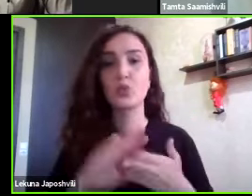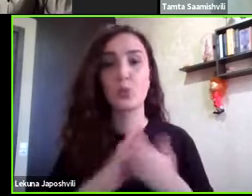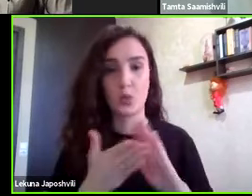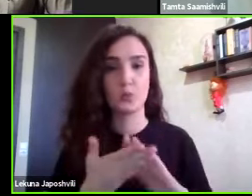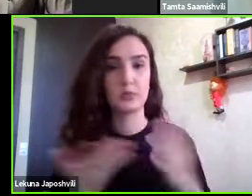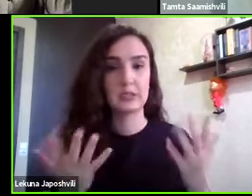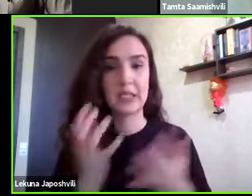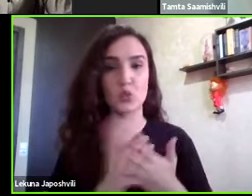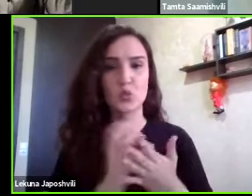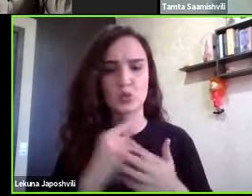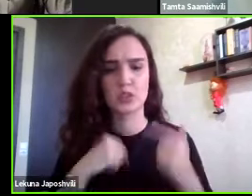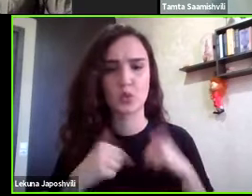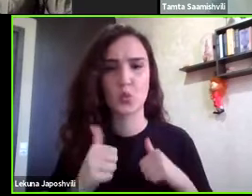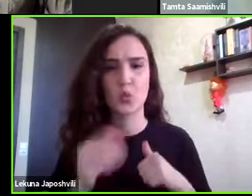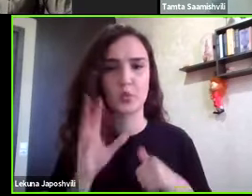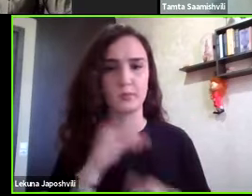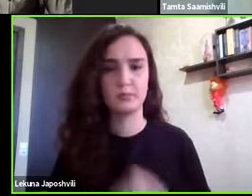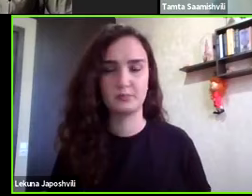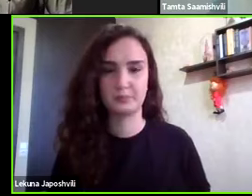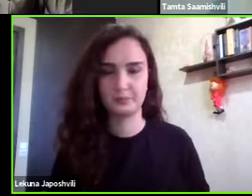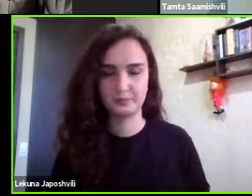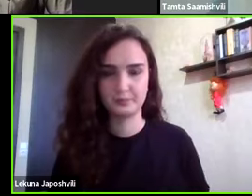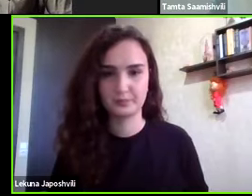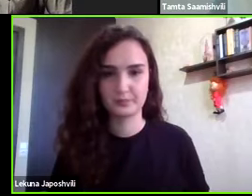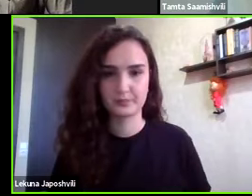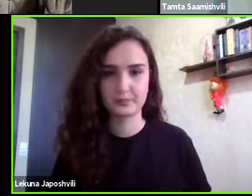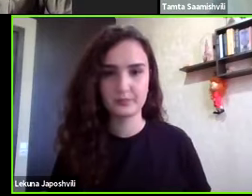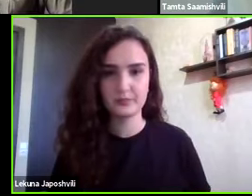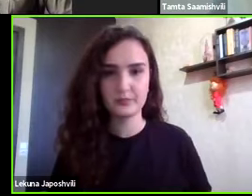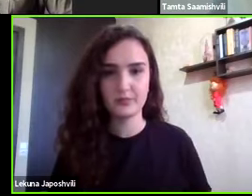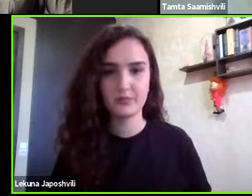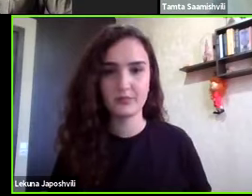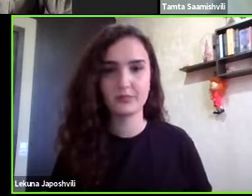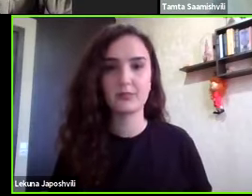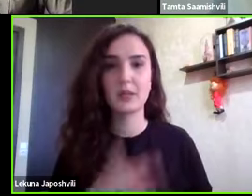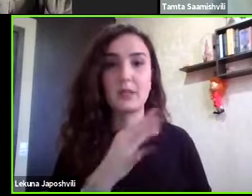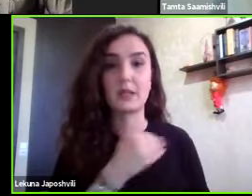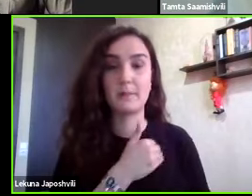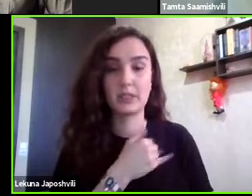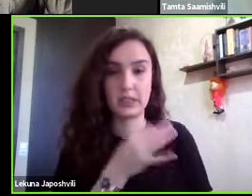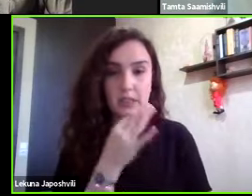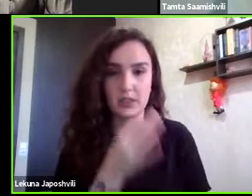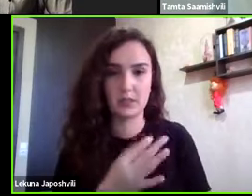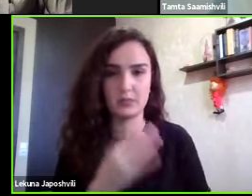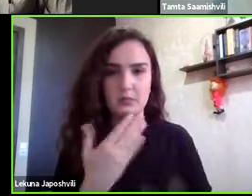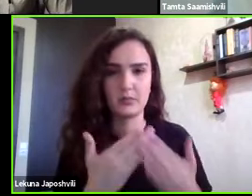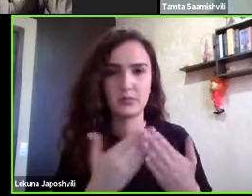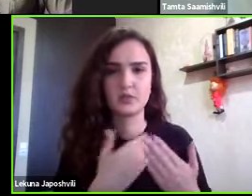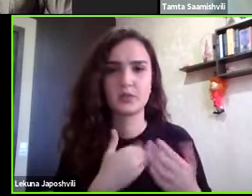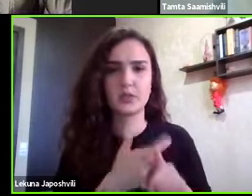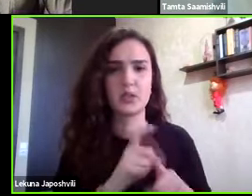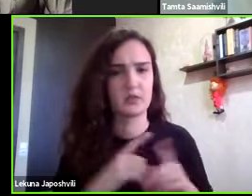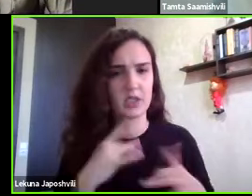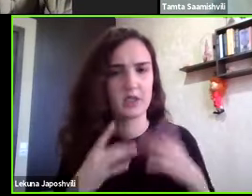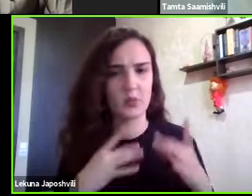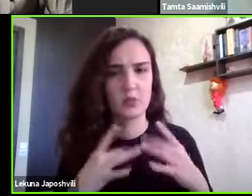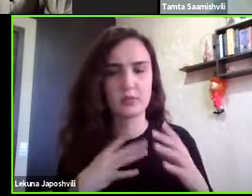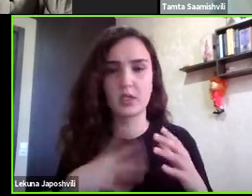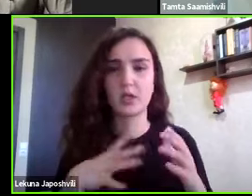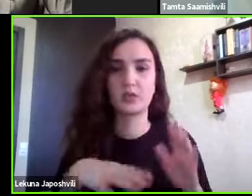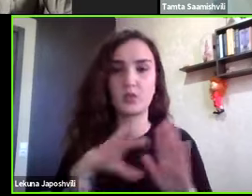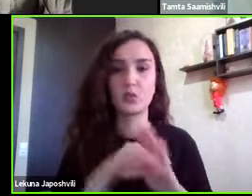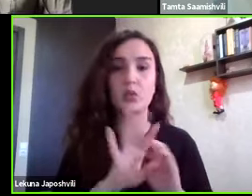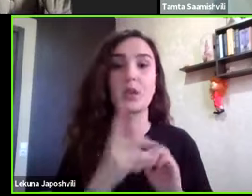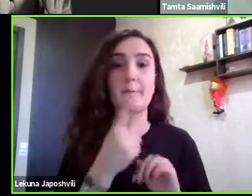არსებული რესურსების და გამ. მაგრამ იცით რა მინდა გითხრათ, რომ აი მაგალითად ჩვენ ძალიან გვანერვიულებს საქართველოს და არა